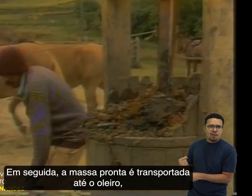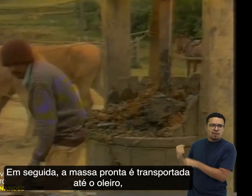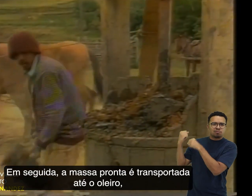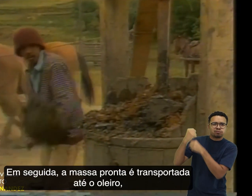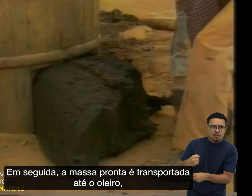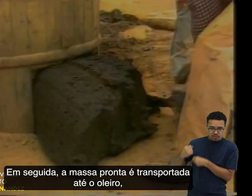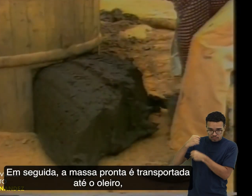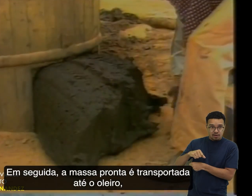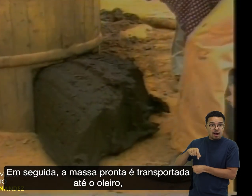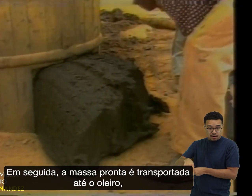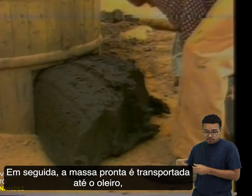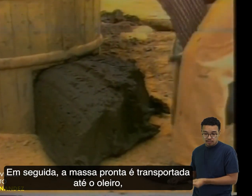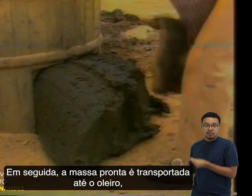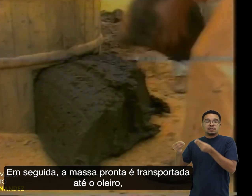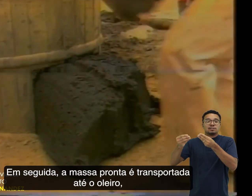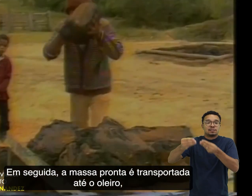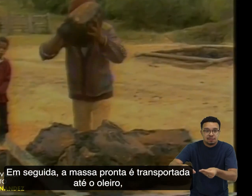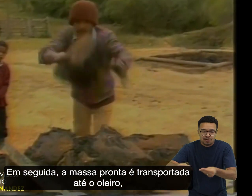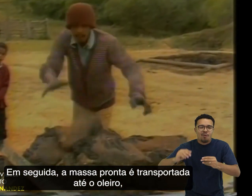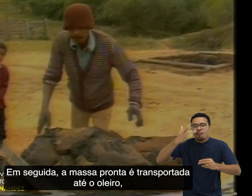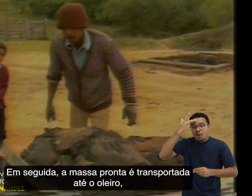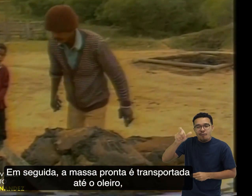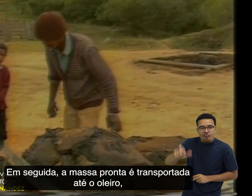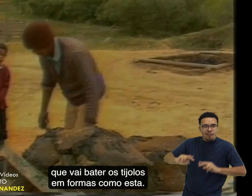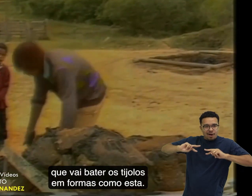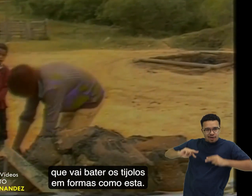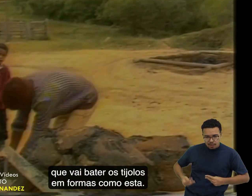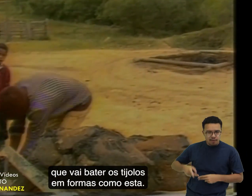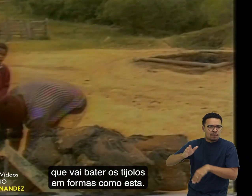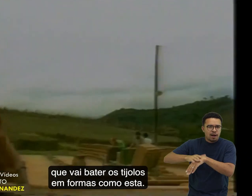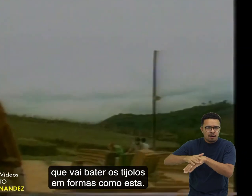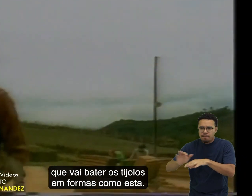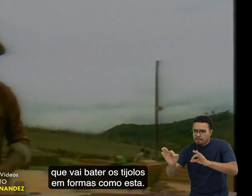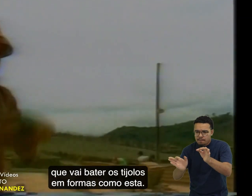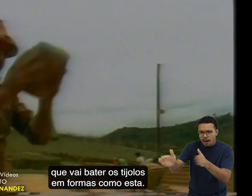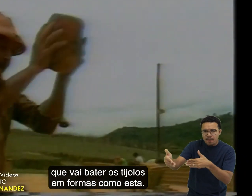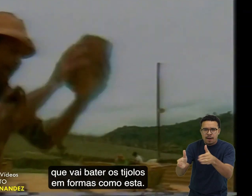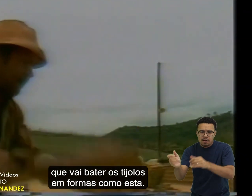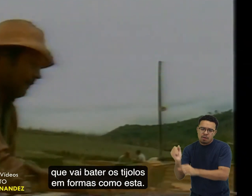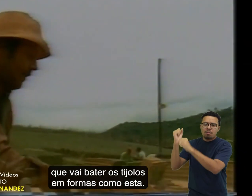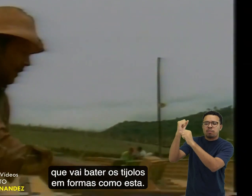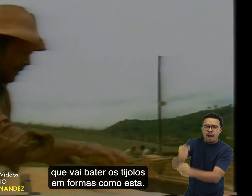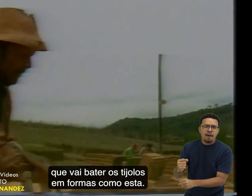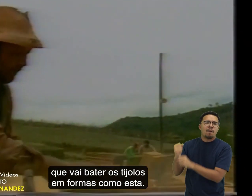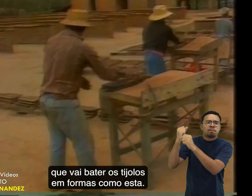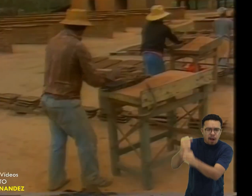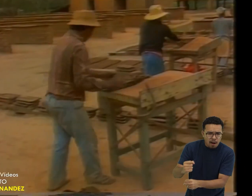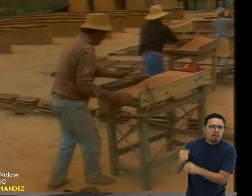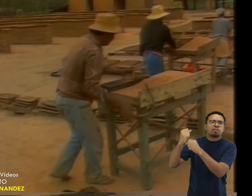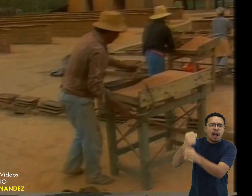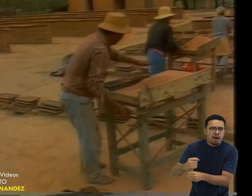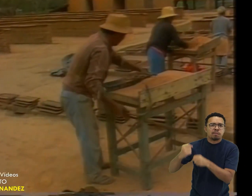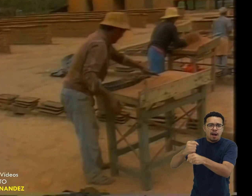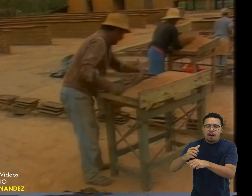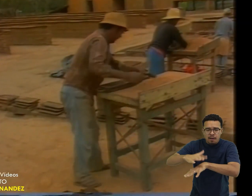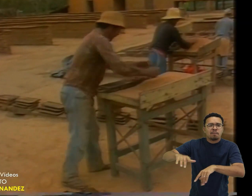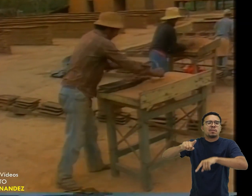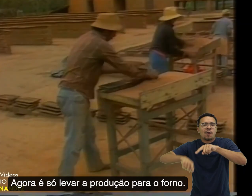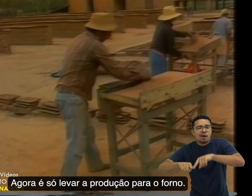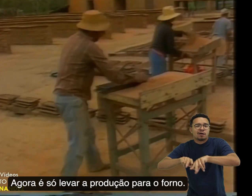Em seguida, a massa pronta é transportada até o oleiro que vai bater os tijolos em formas como esta.